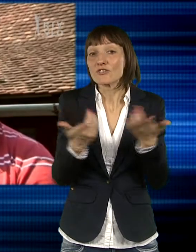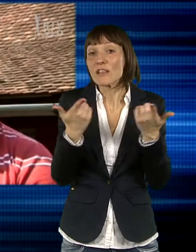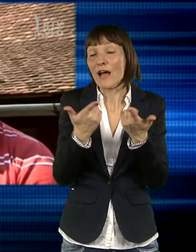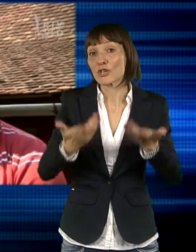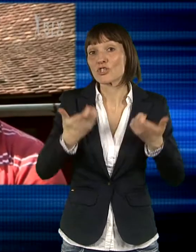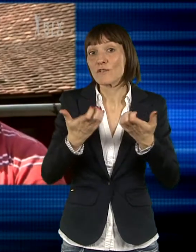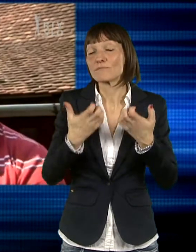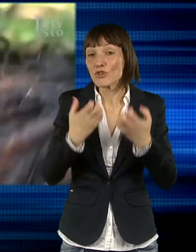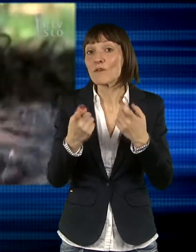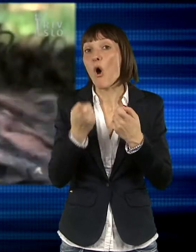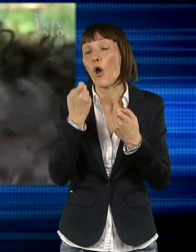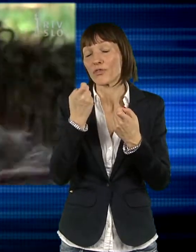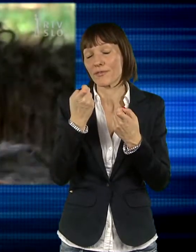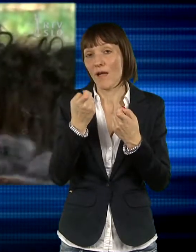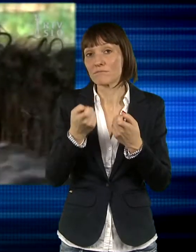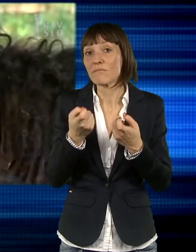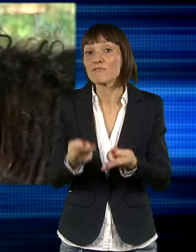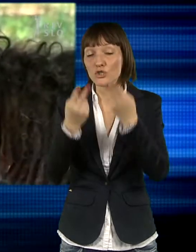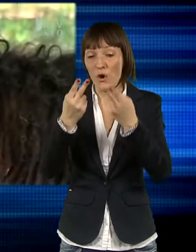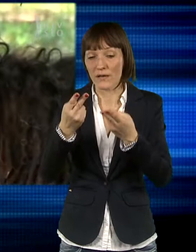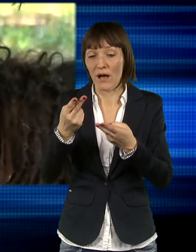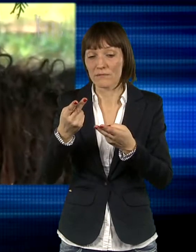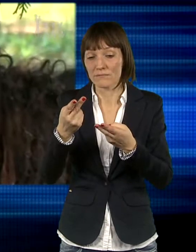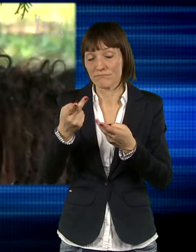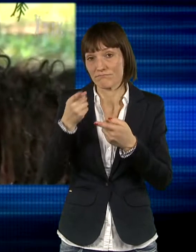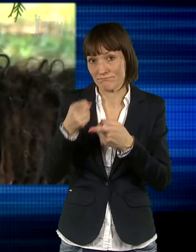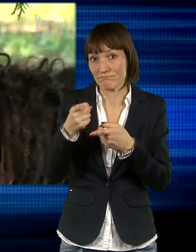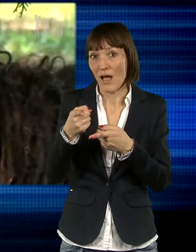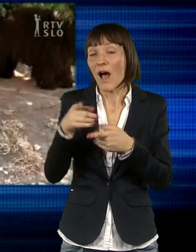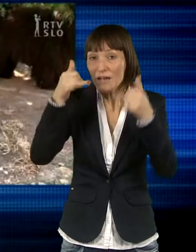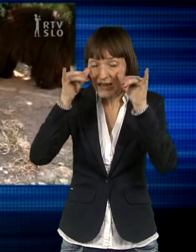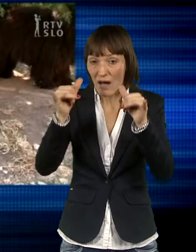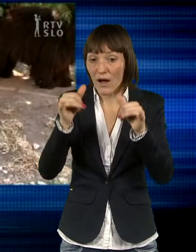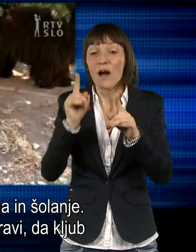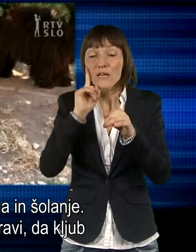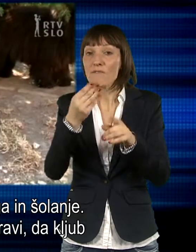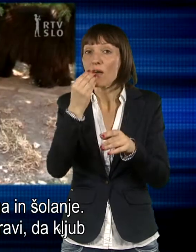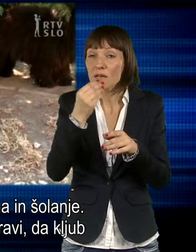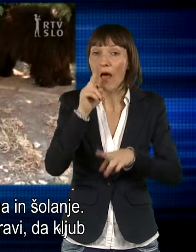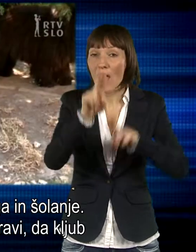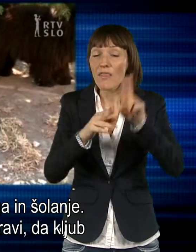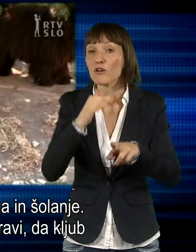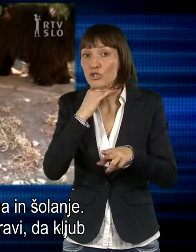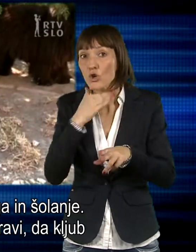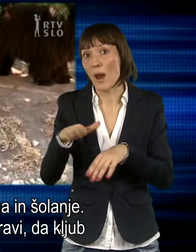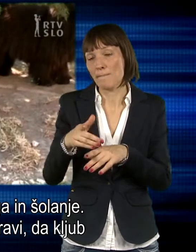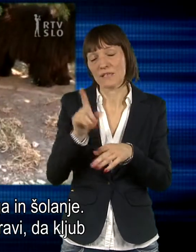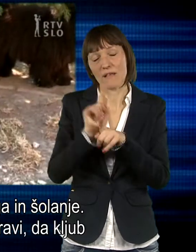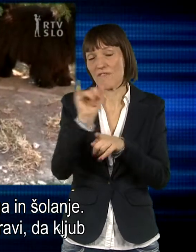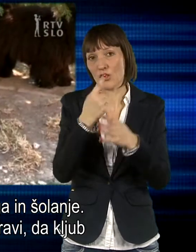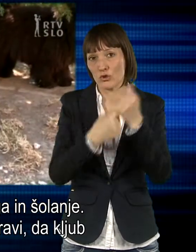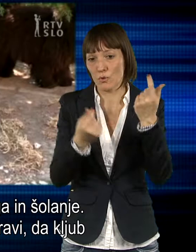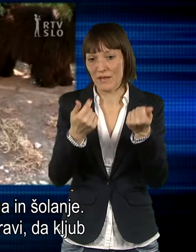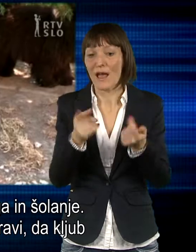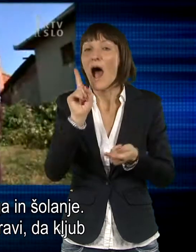Holstein Friss egy cégnél dolgozom, úgyhogy igazándiból ez csak a hobbink, úgyhogy viszi is a pénzt rendesen. Draga je hrana, nega in šolanje. A